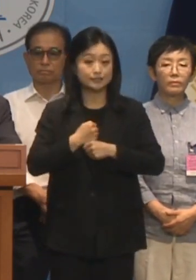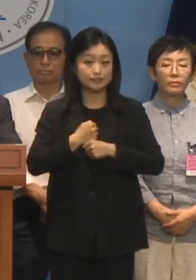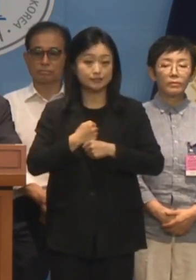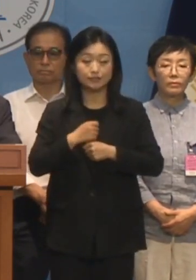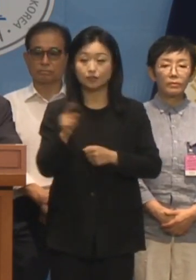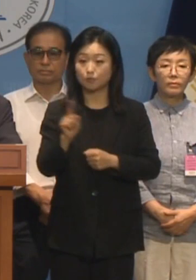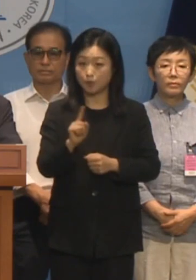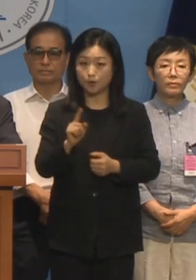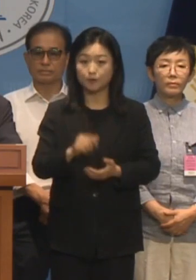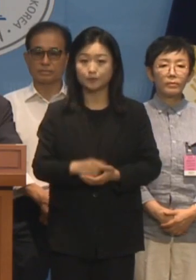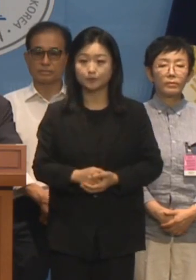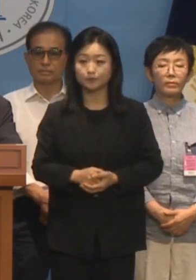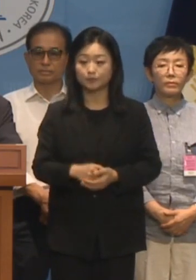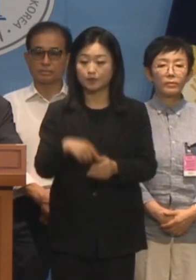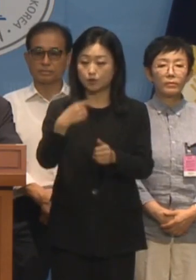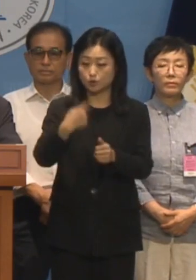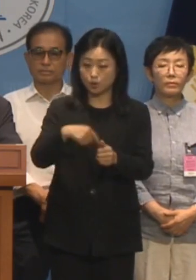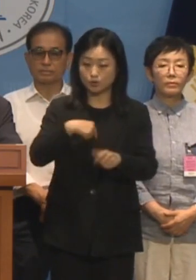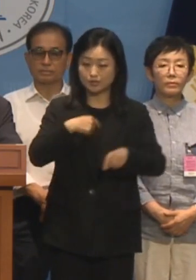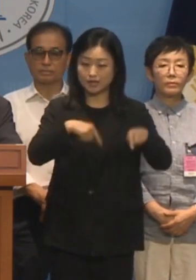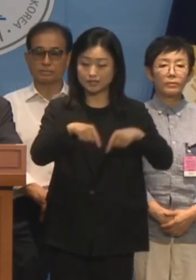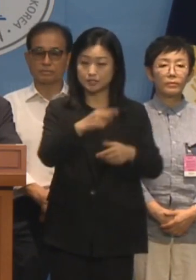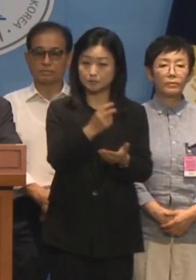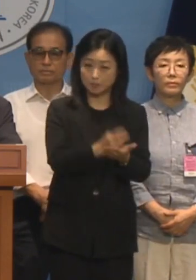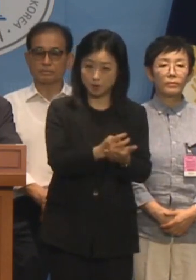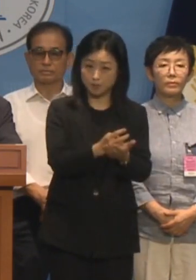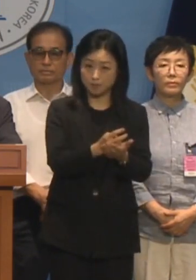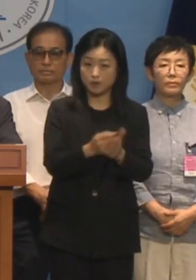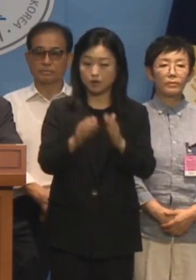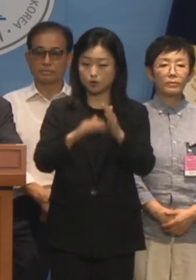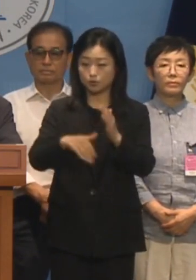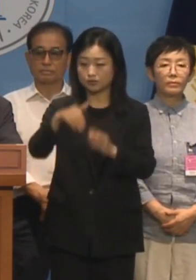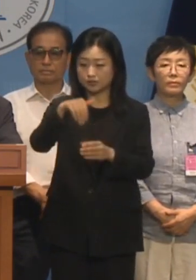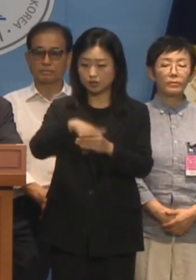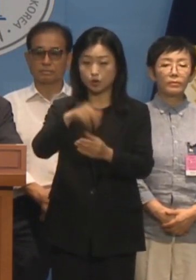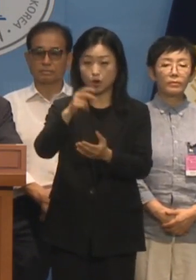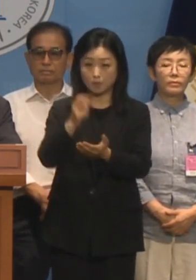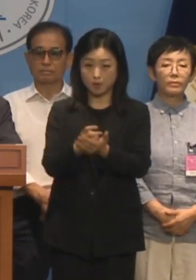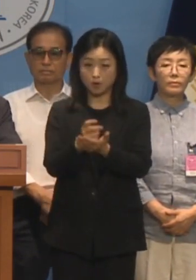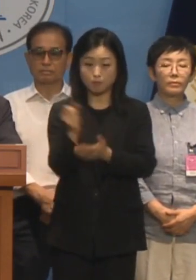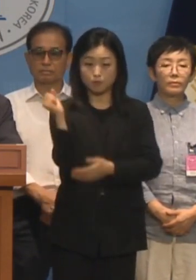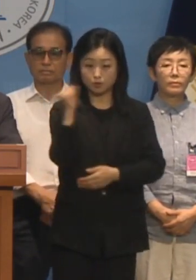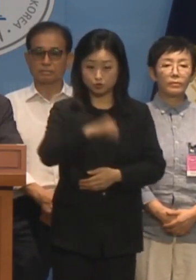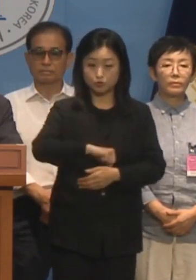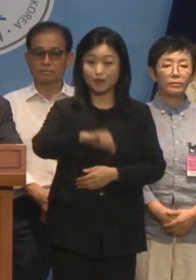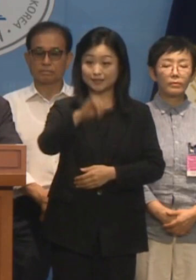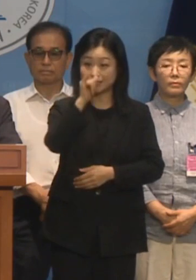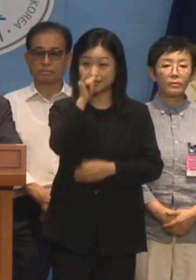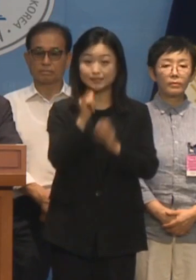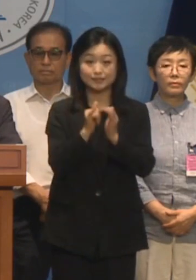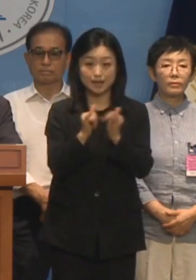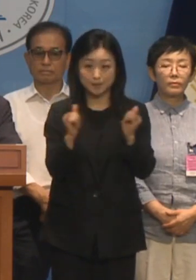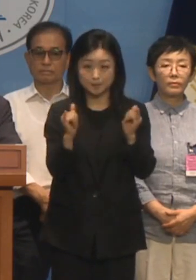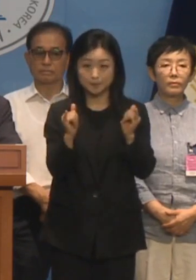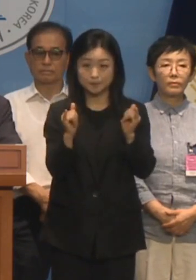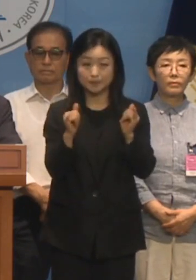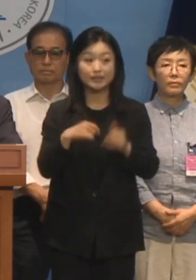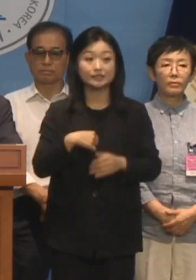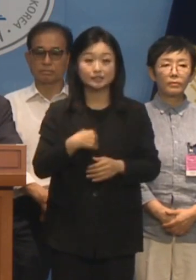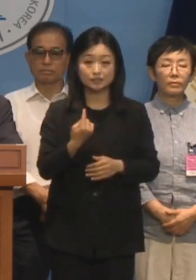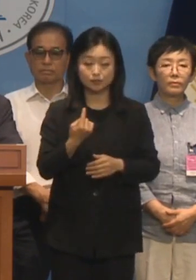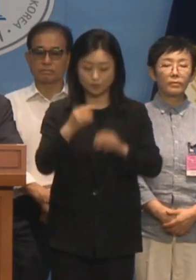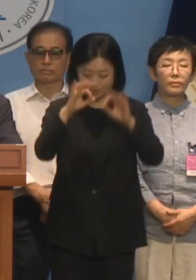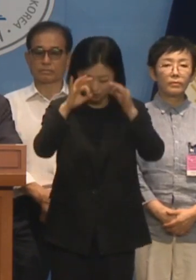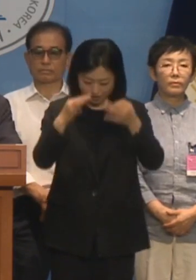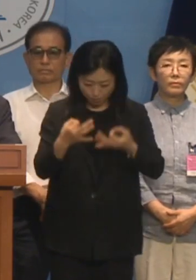실정법인 교육자치법과 공직선거법 위반의 전과 전력을 가진 출마자들은 스스로